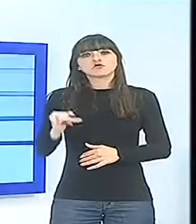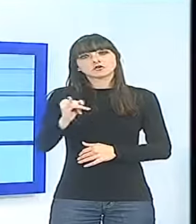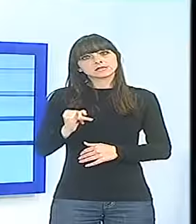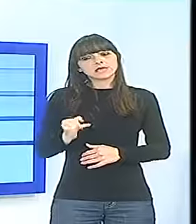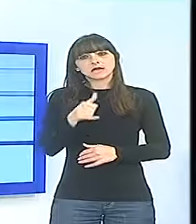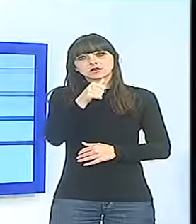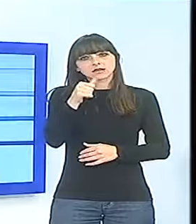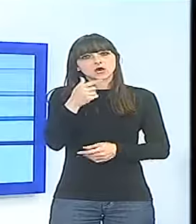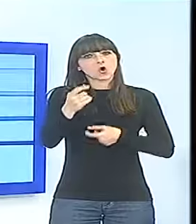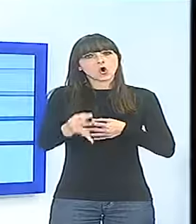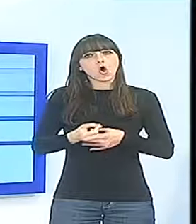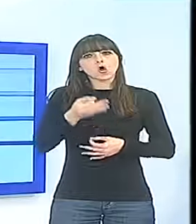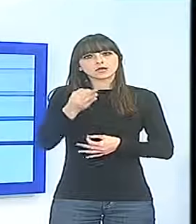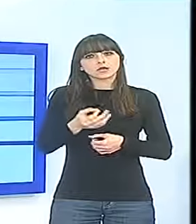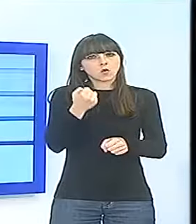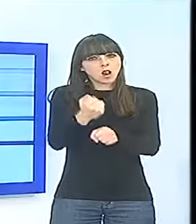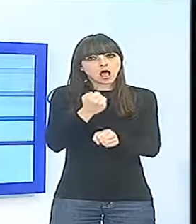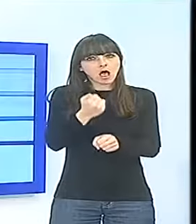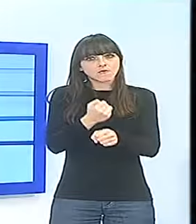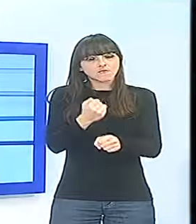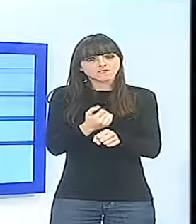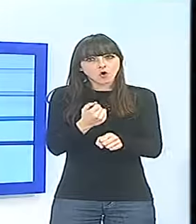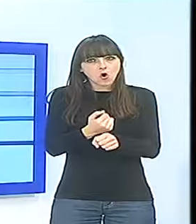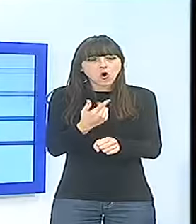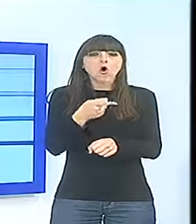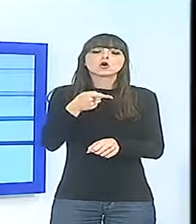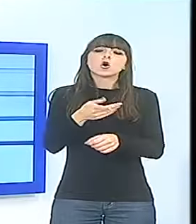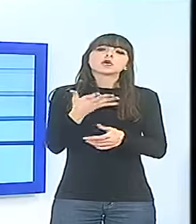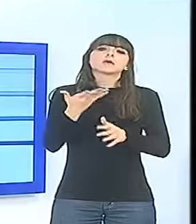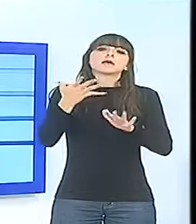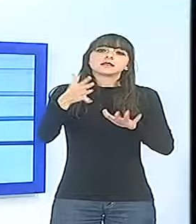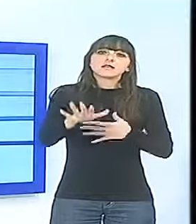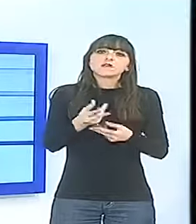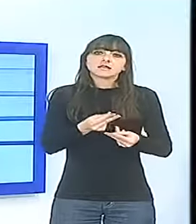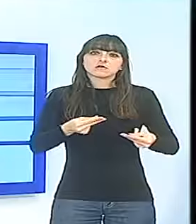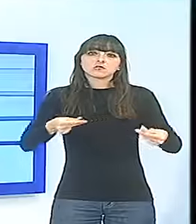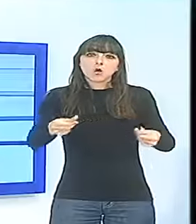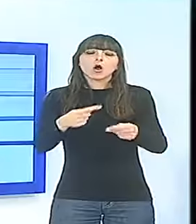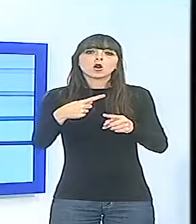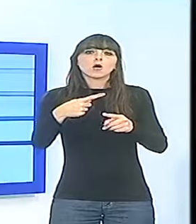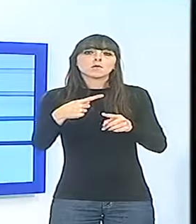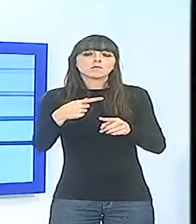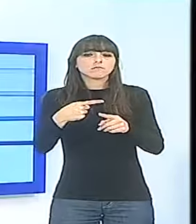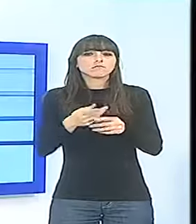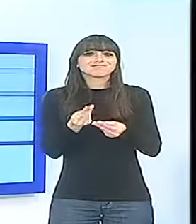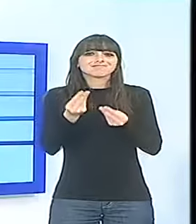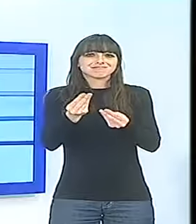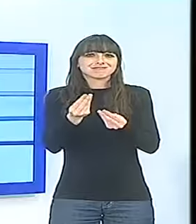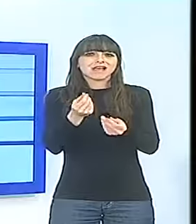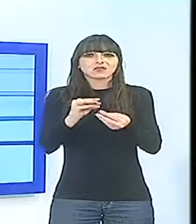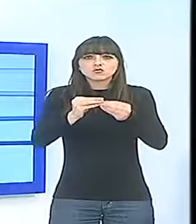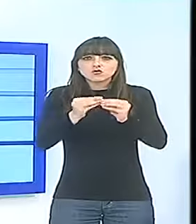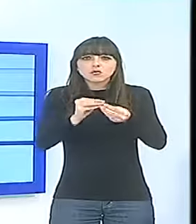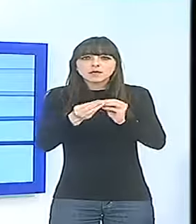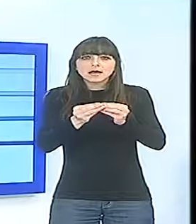nostro territorio, ha detto Tambellini. Tale organismo infatti svolge il suo compito di difesa del suolo al fine di fornire validi